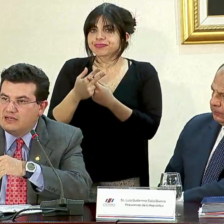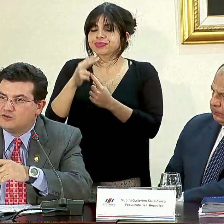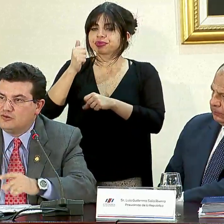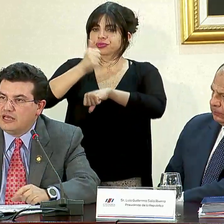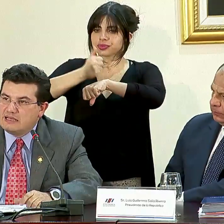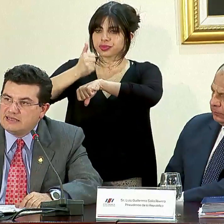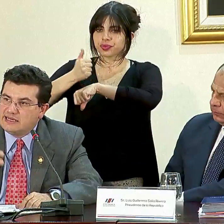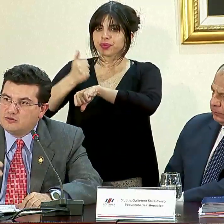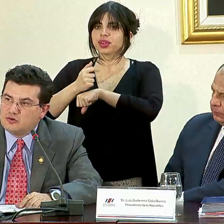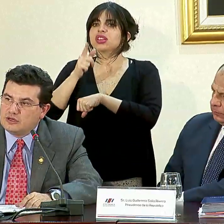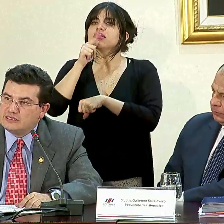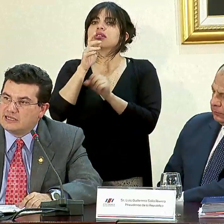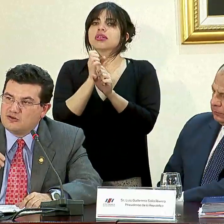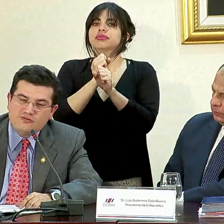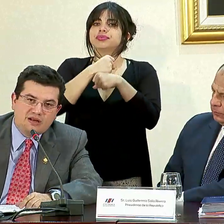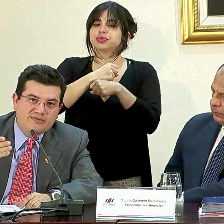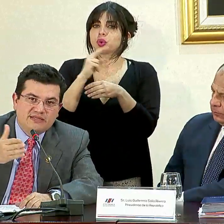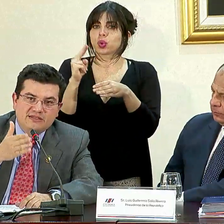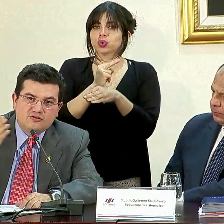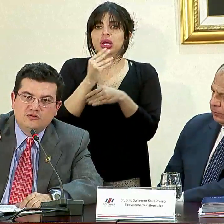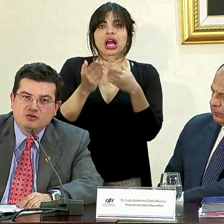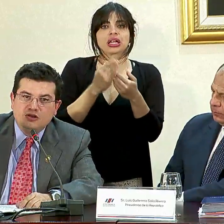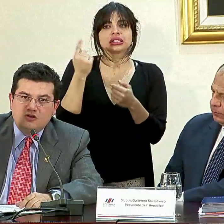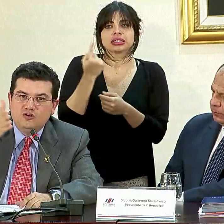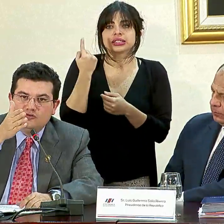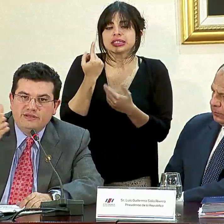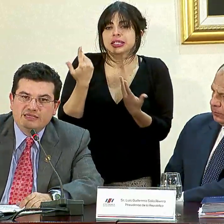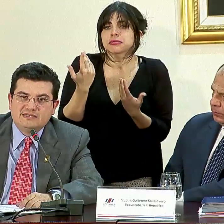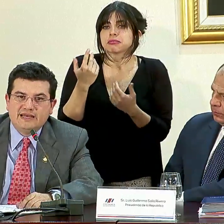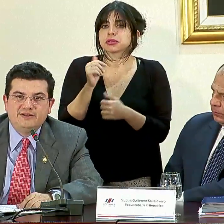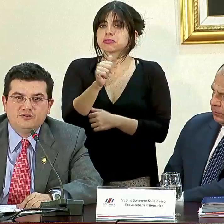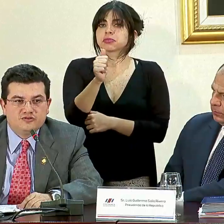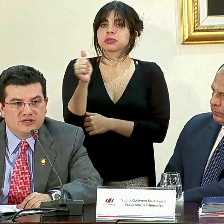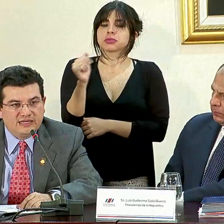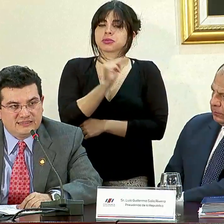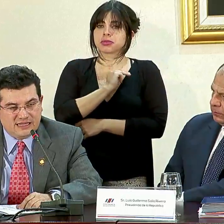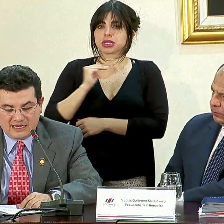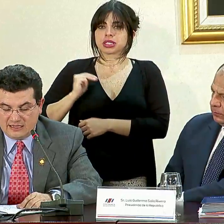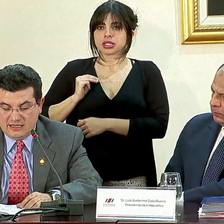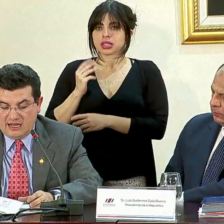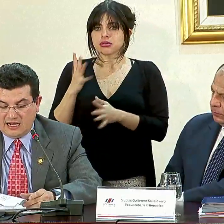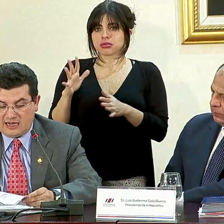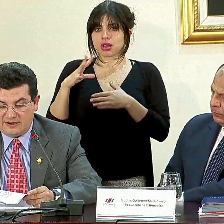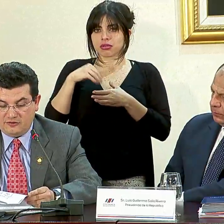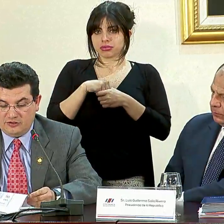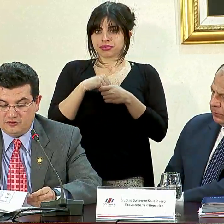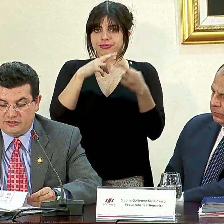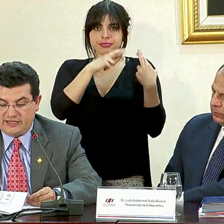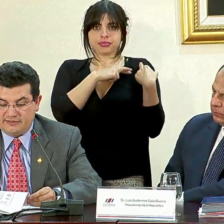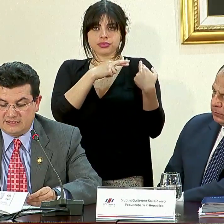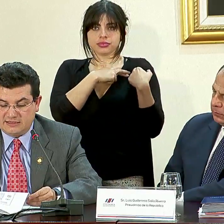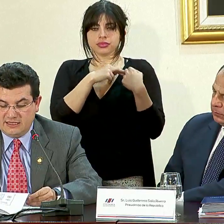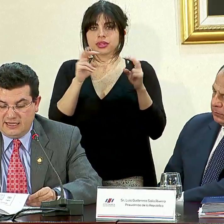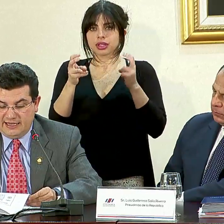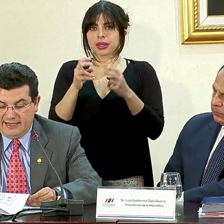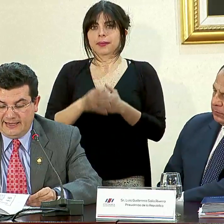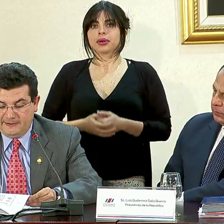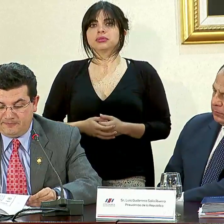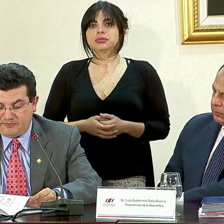determinar las unidades ejecutoras que normalmente son los ministerios que están a cargo de los